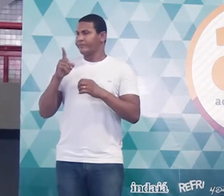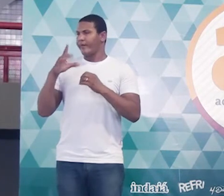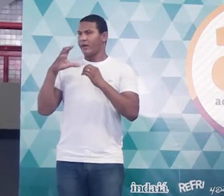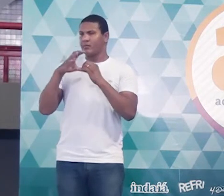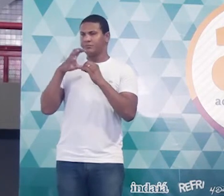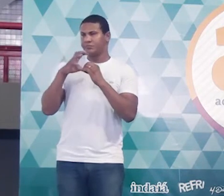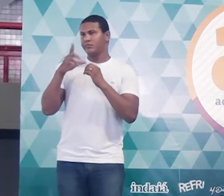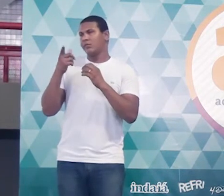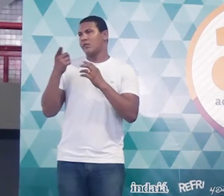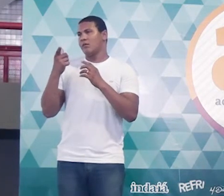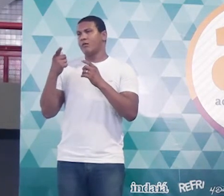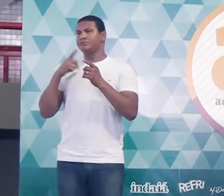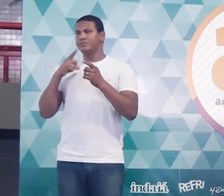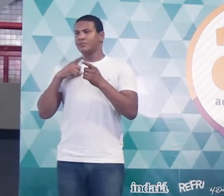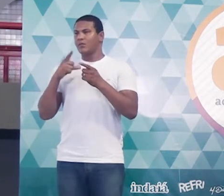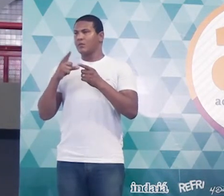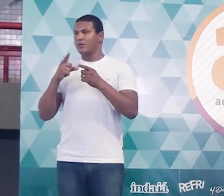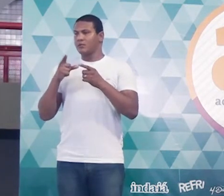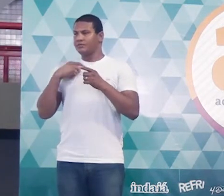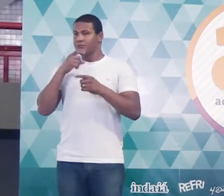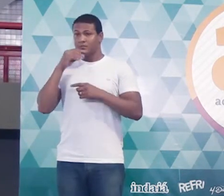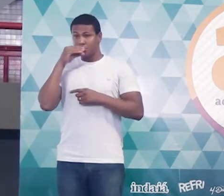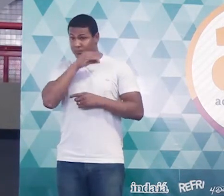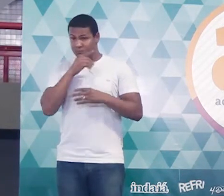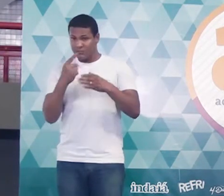né? Irradiação térmica, micro-ondas,